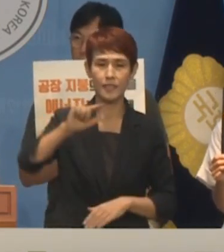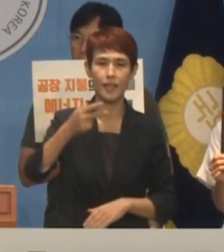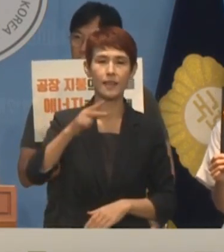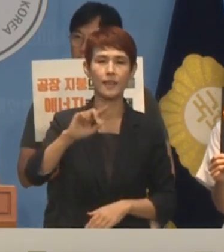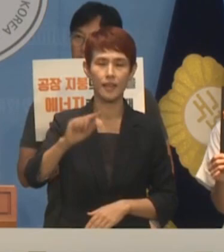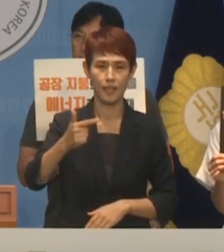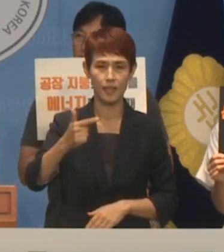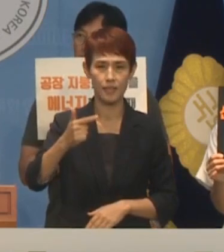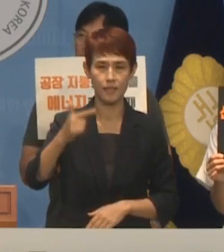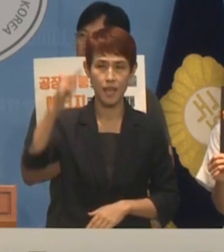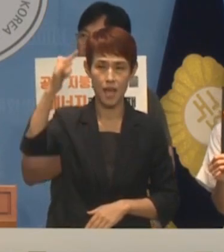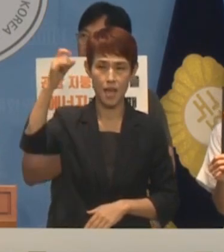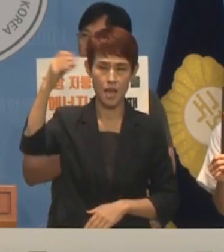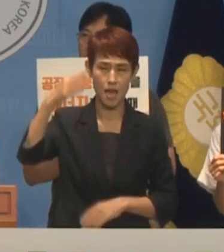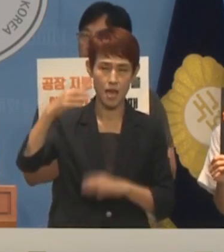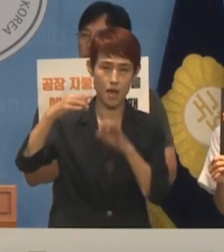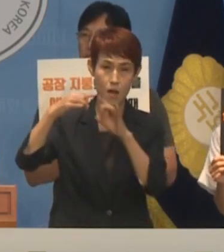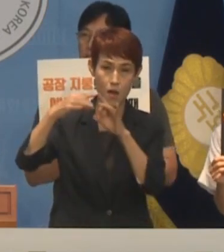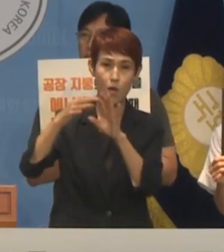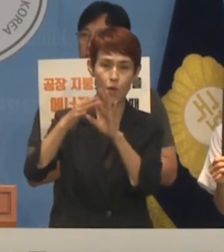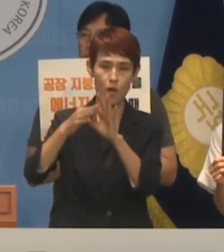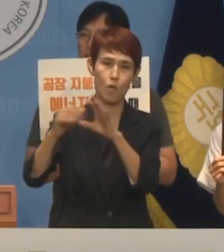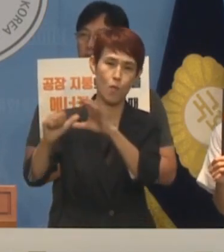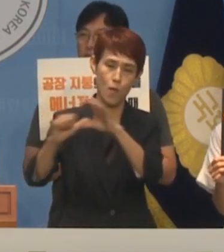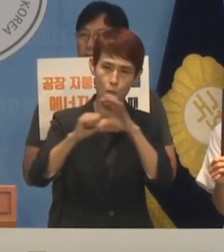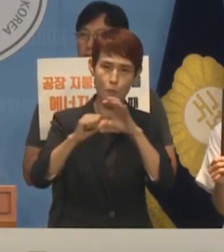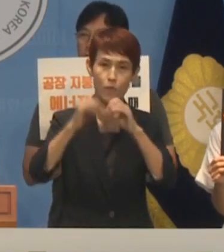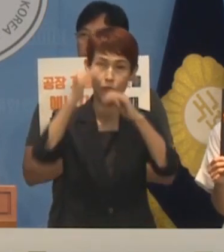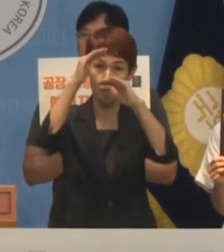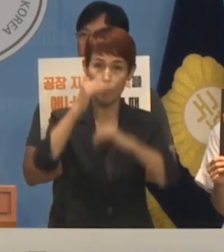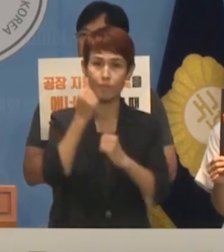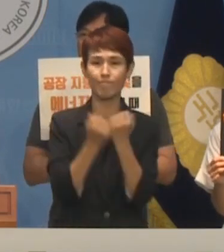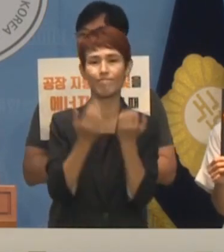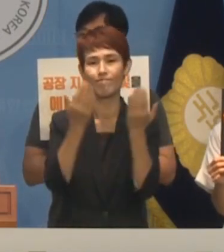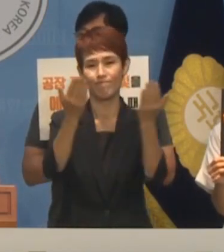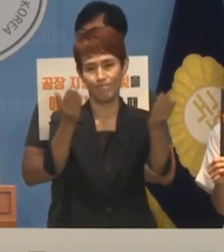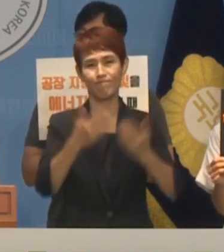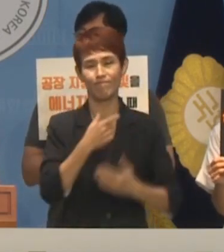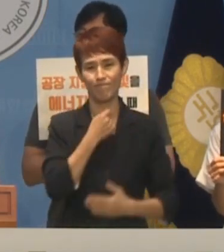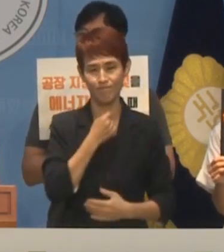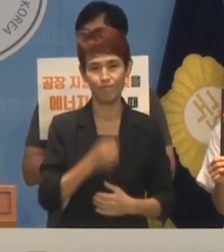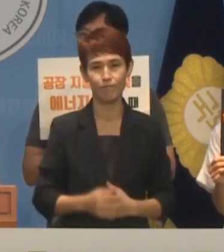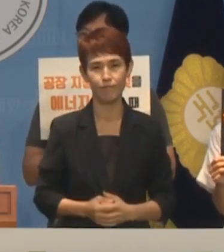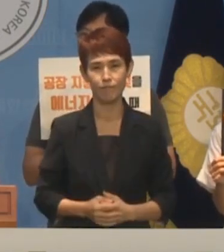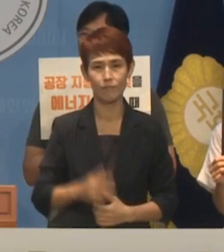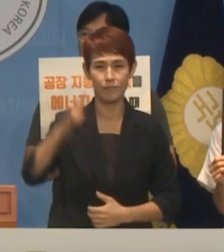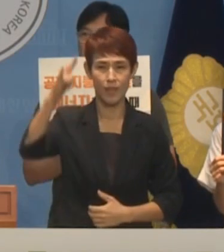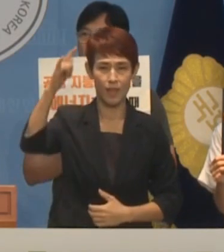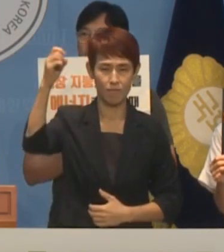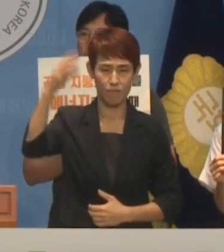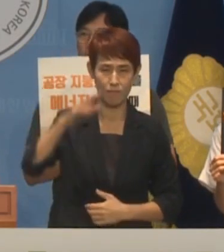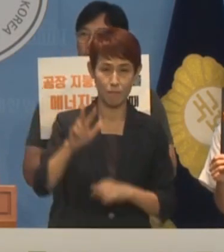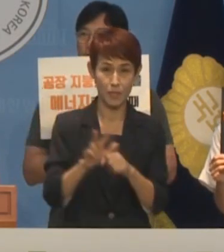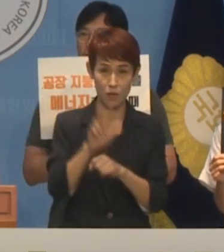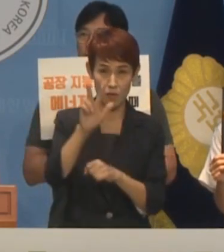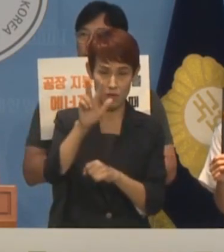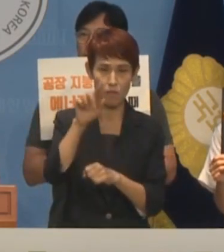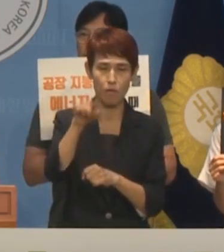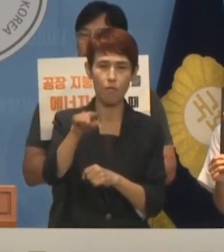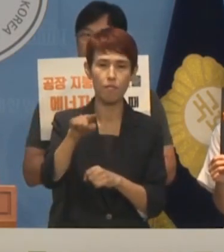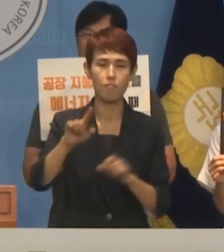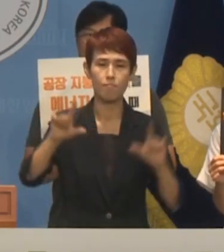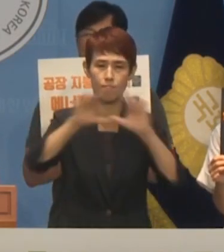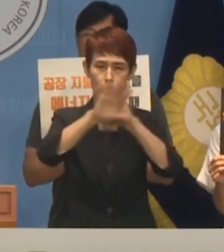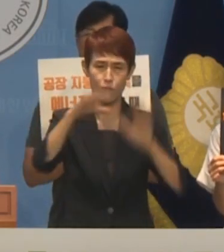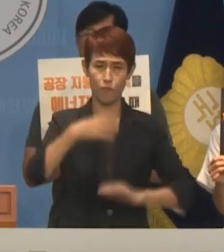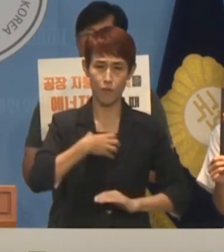태양광 활성화 법안의 내용과 의미를 설명드리고자 합니다. 태양광 발전의 확대는 기후위기 대응의